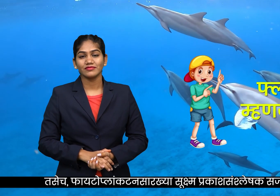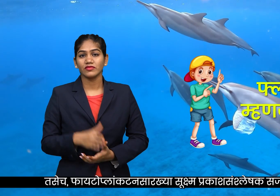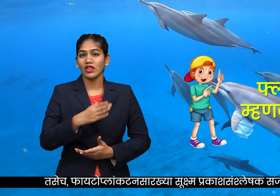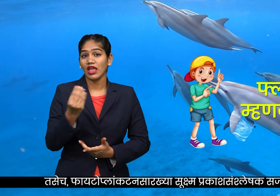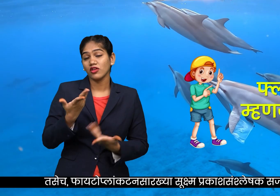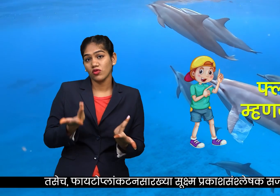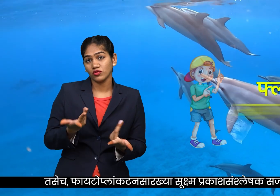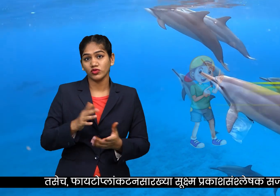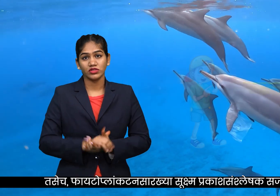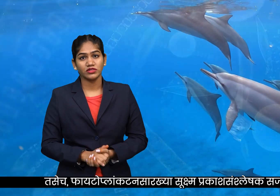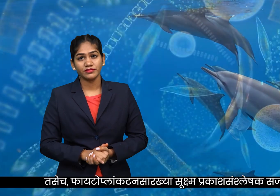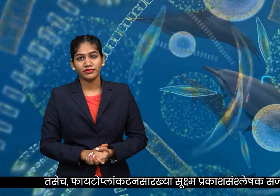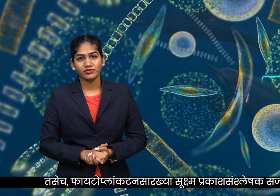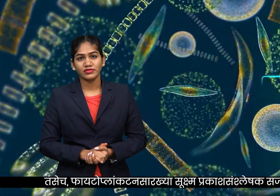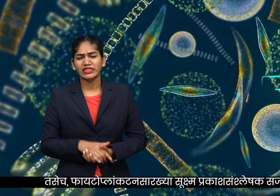तसेच